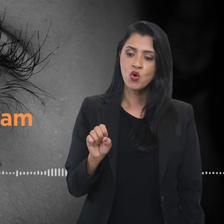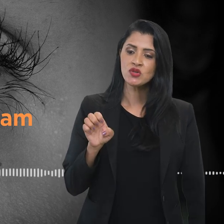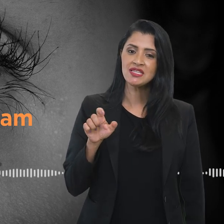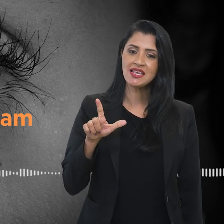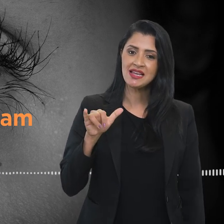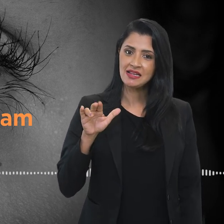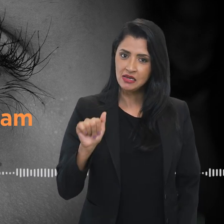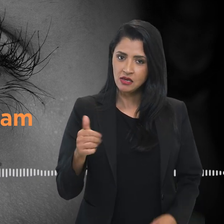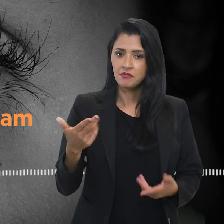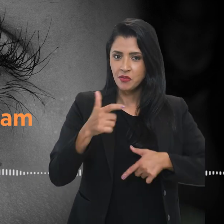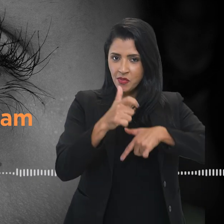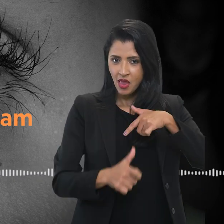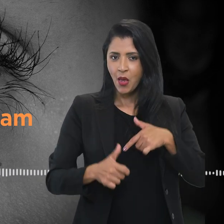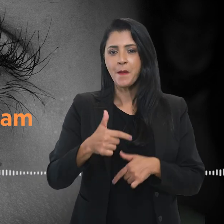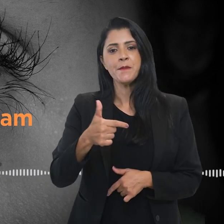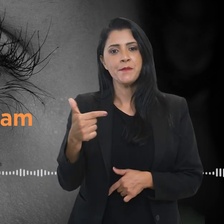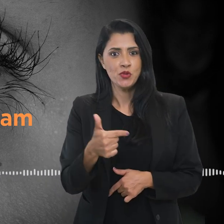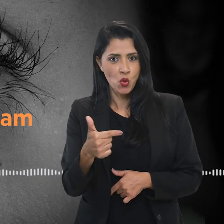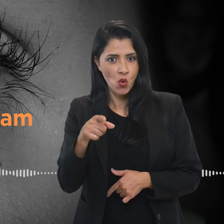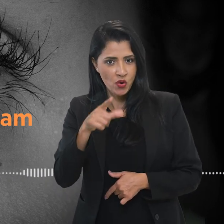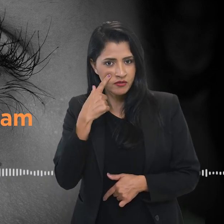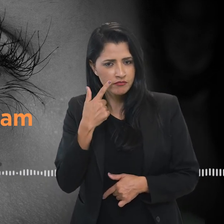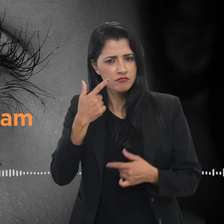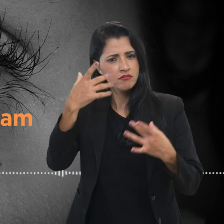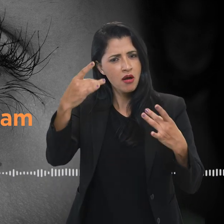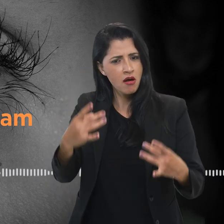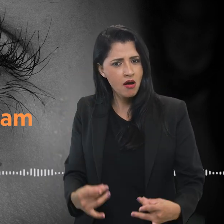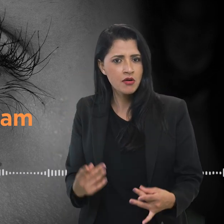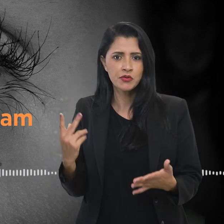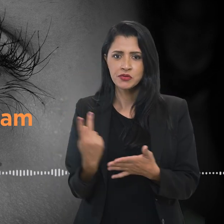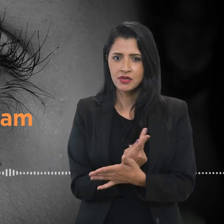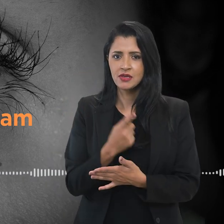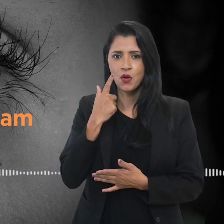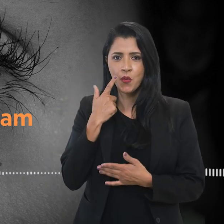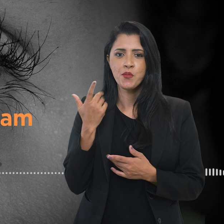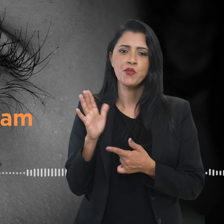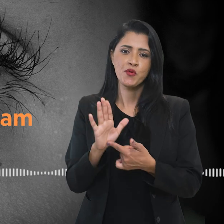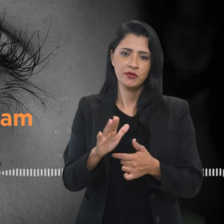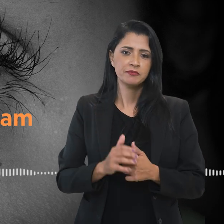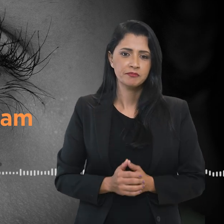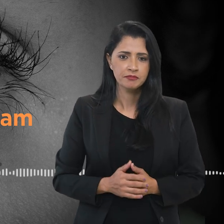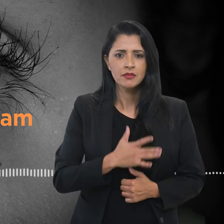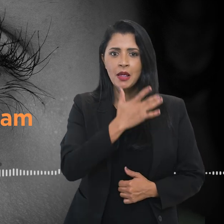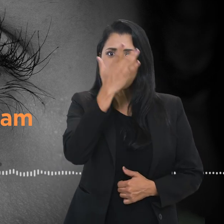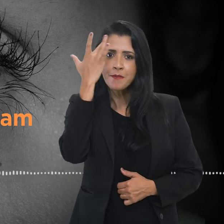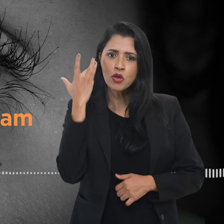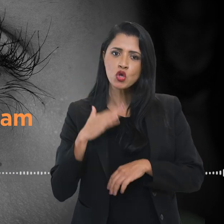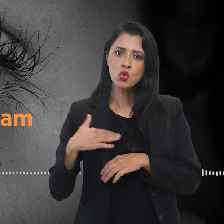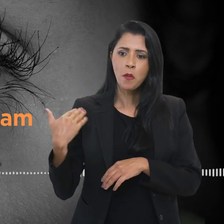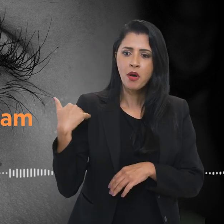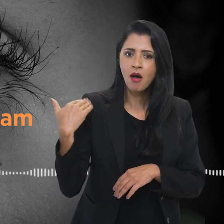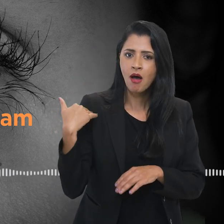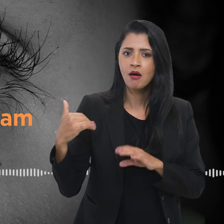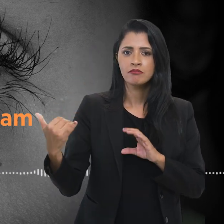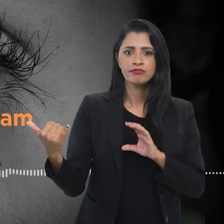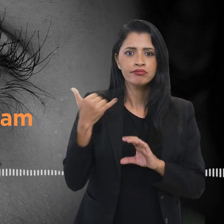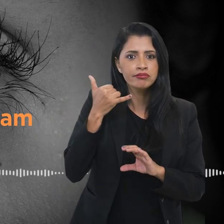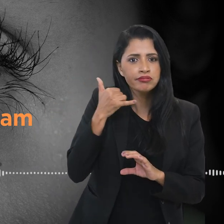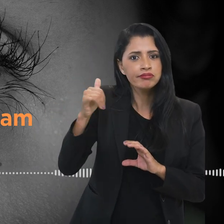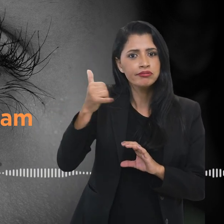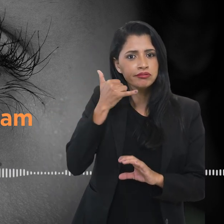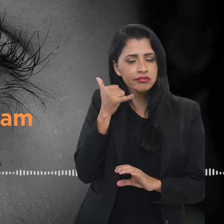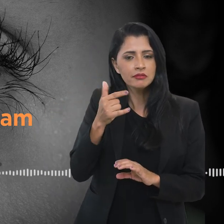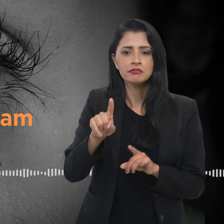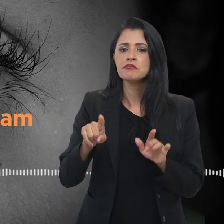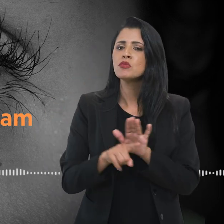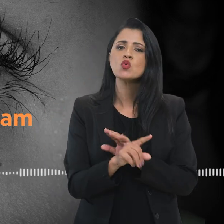Sinotti, personagem do episódio 2, Vale o Custo, relata bem o que aconteceu. As pessoas começaram a nos ligar no Linha Rara